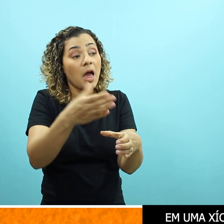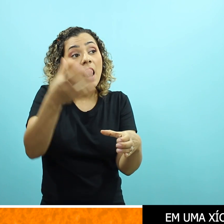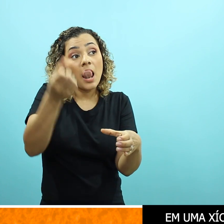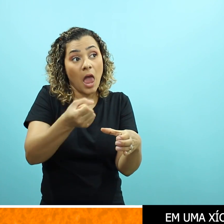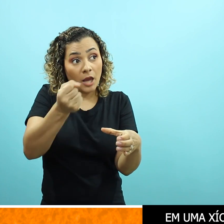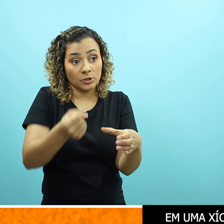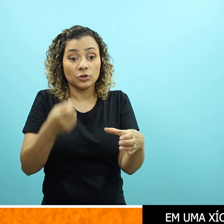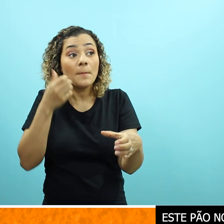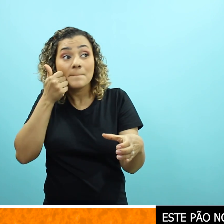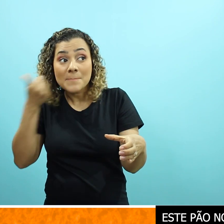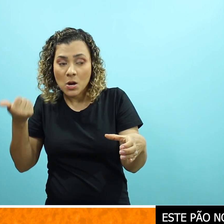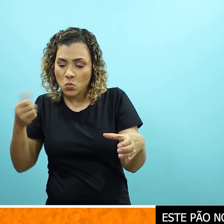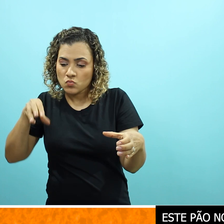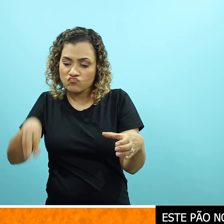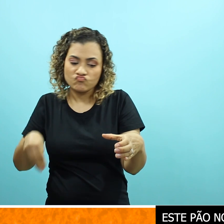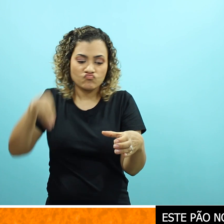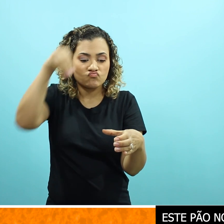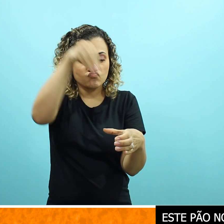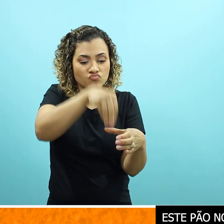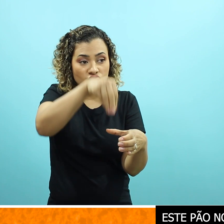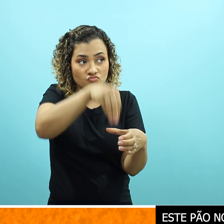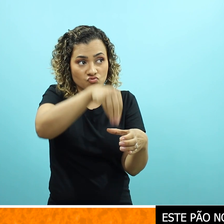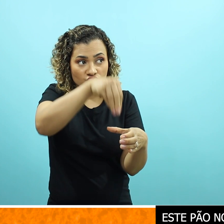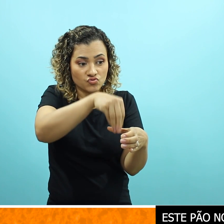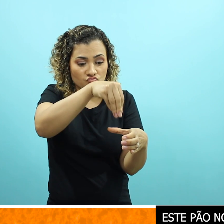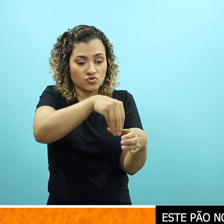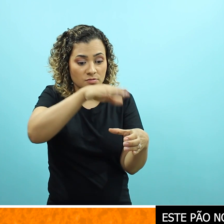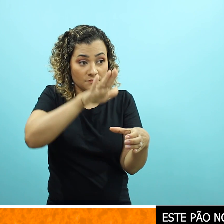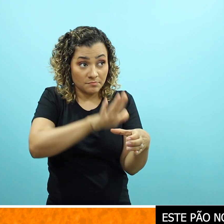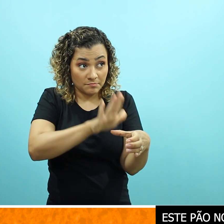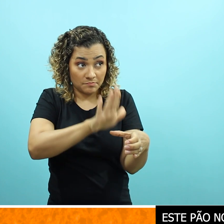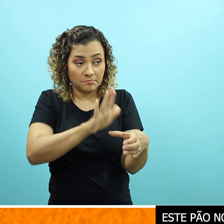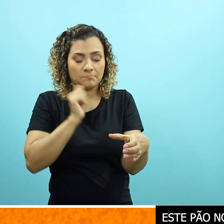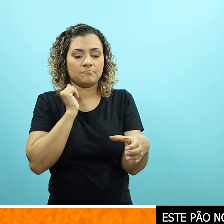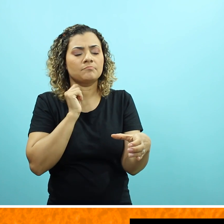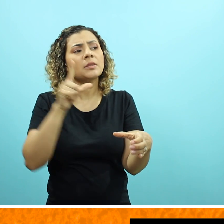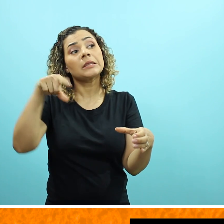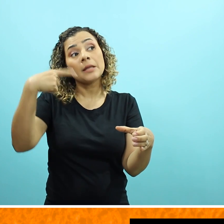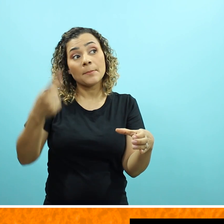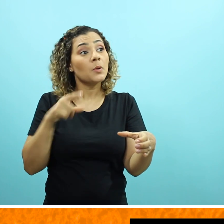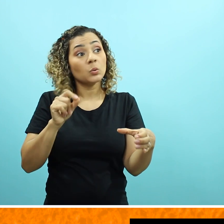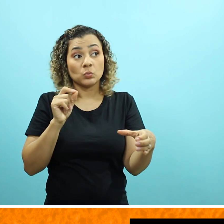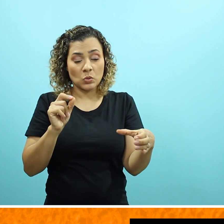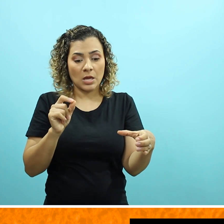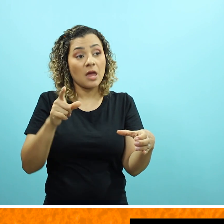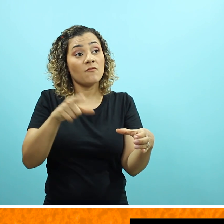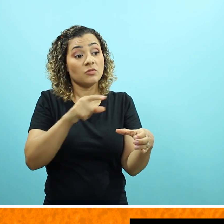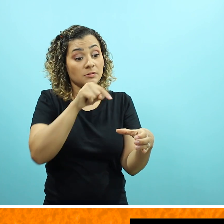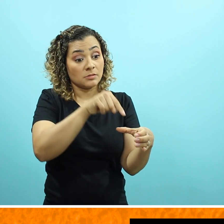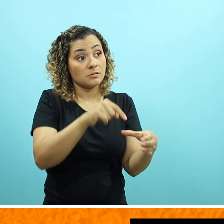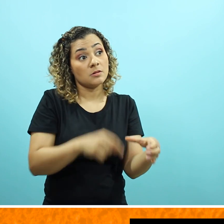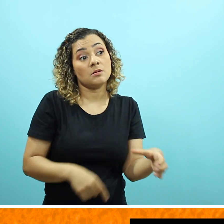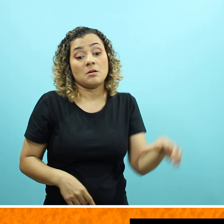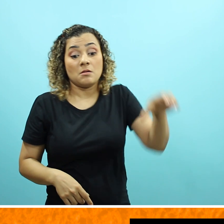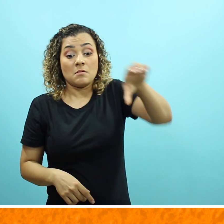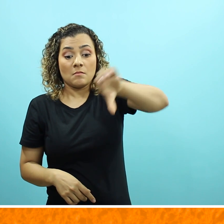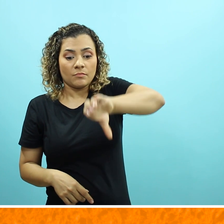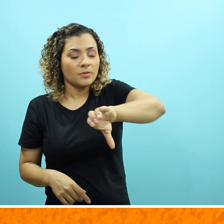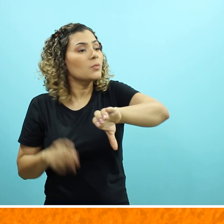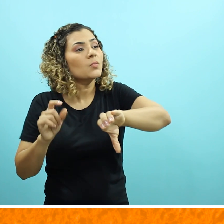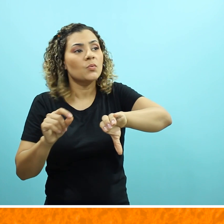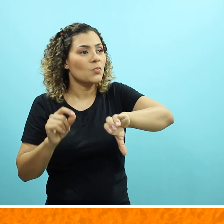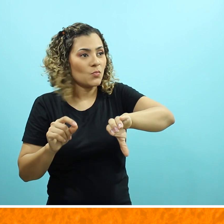Depois, despeja-se este pão no caldo. E antes que ferva, acrescentam-se os miúdos.